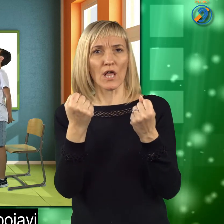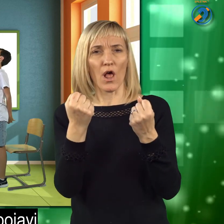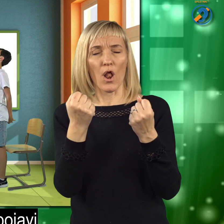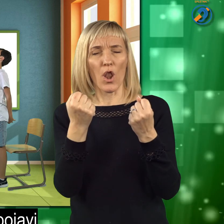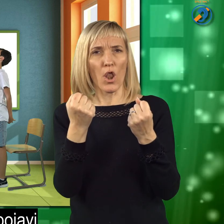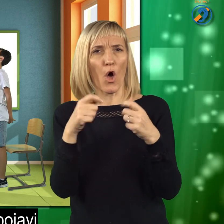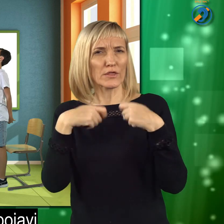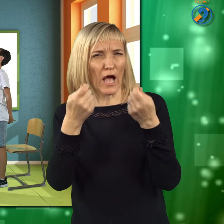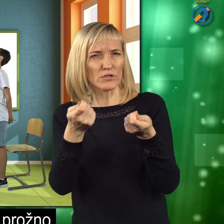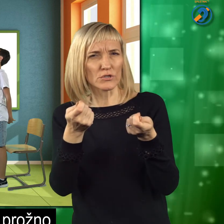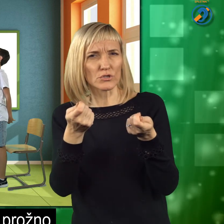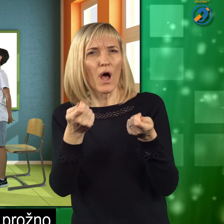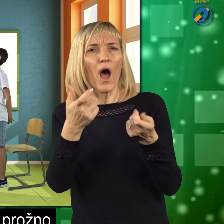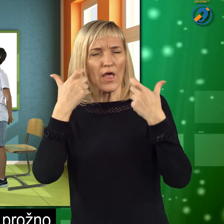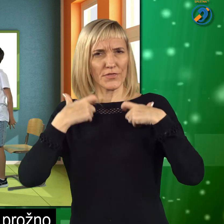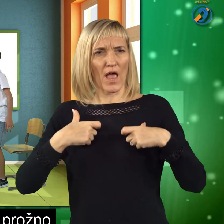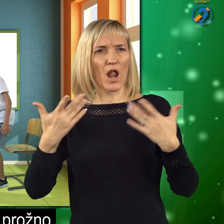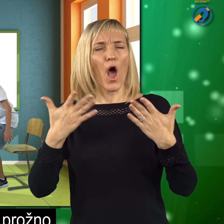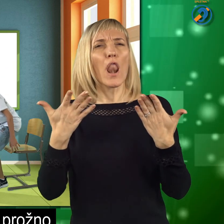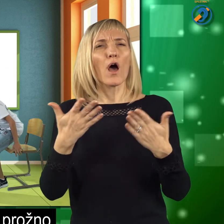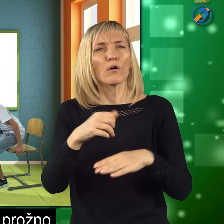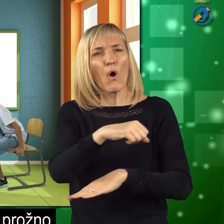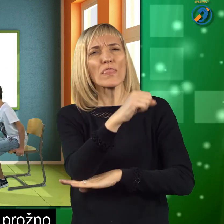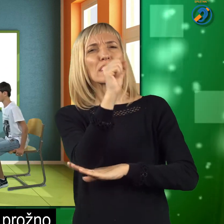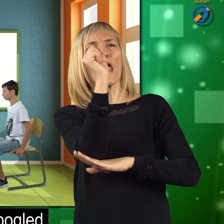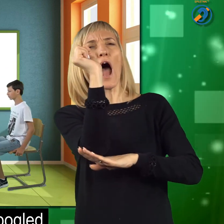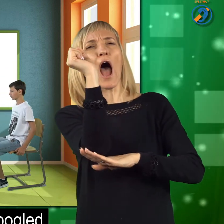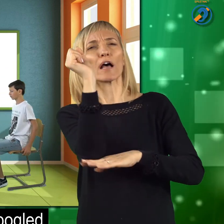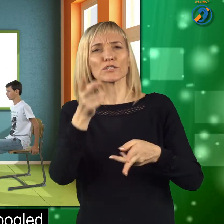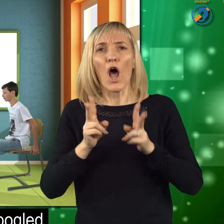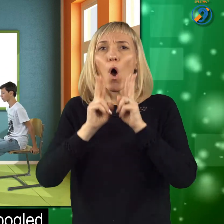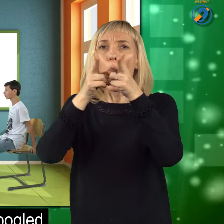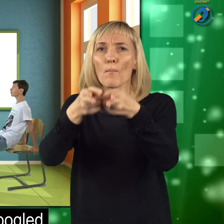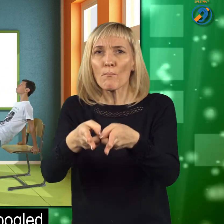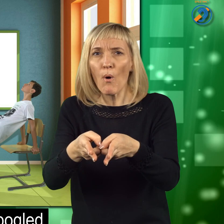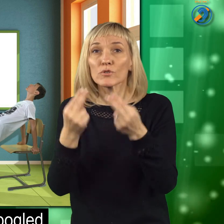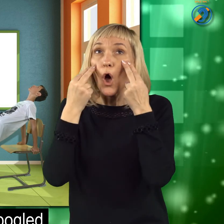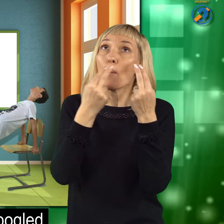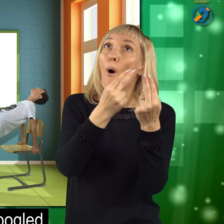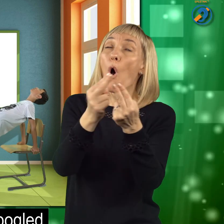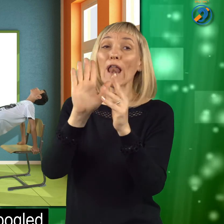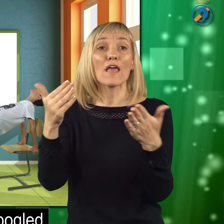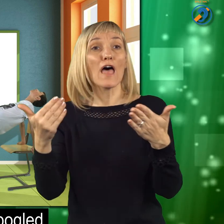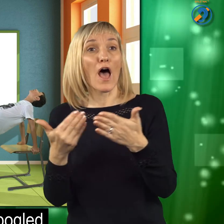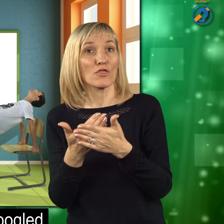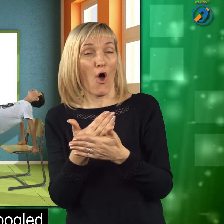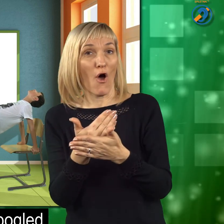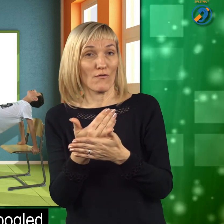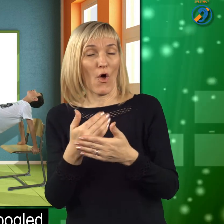vdaš. Telo je tvoje prožno, usluči ga nazaj, z mosta si pogled na novo naravnaj.